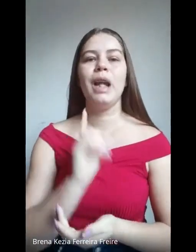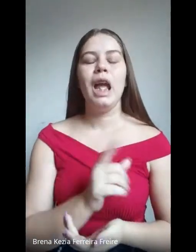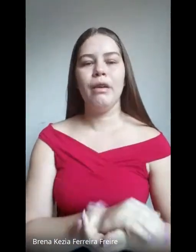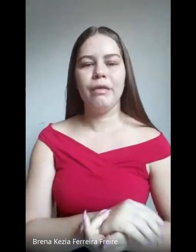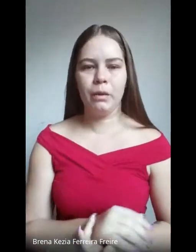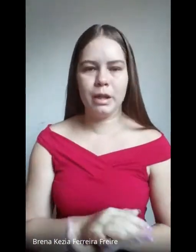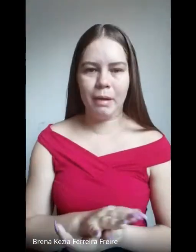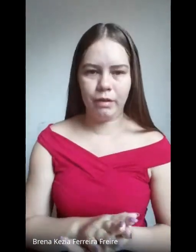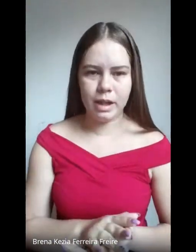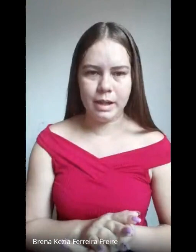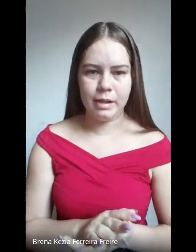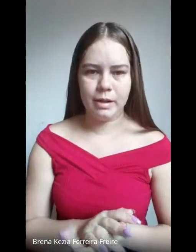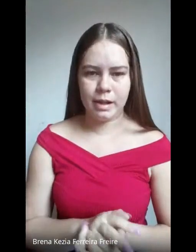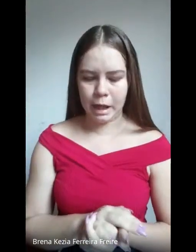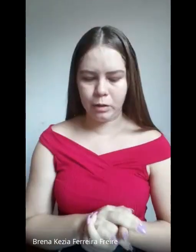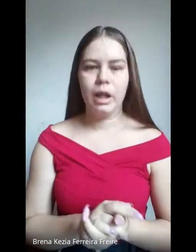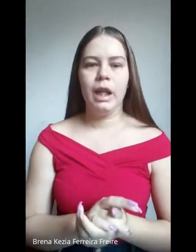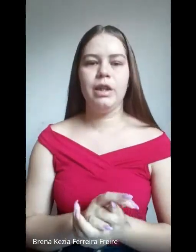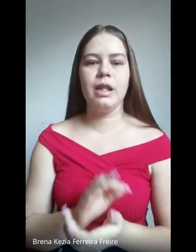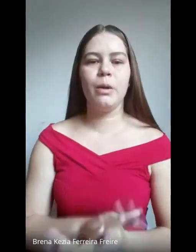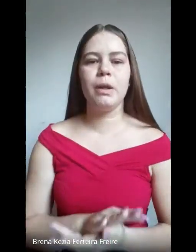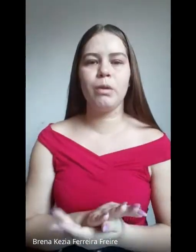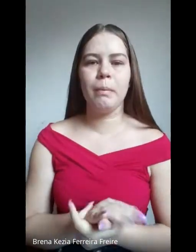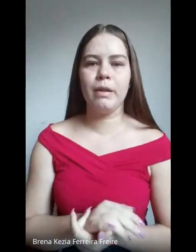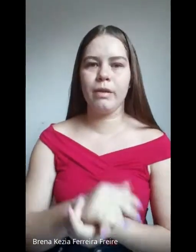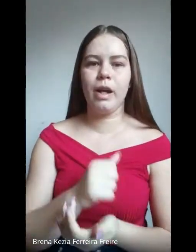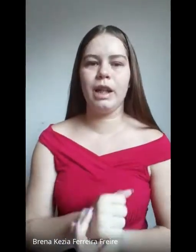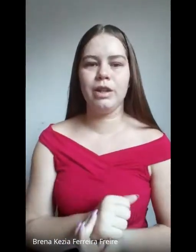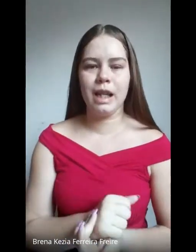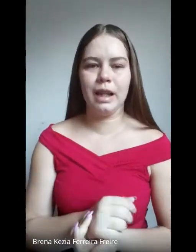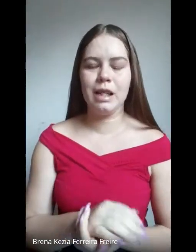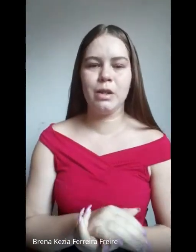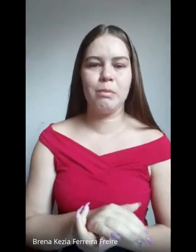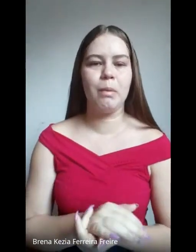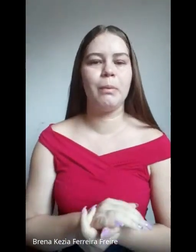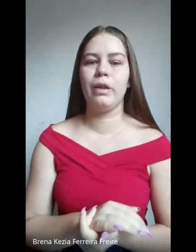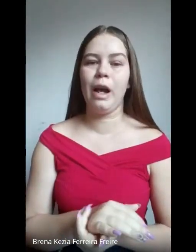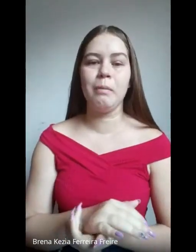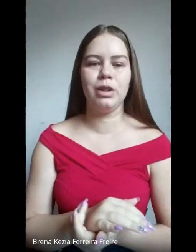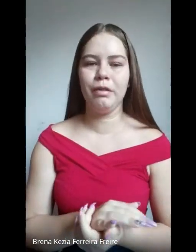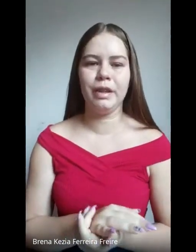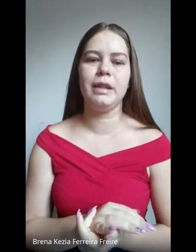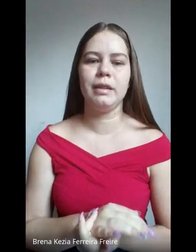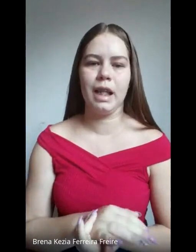eu falo isso para vocês, certo? E desculpa, João Pedro, se eu não atendi as ligações, meu amor, porque eu realmente não vi, tá